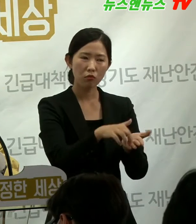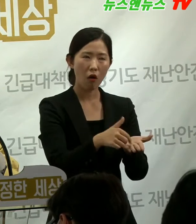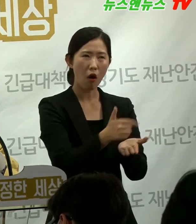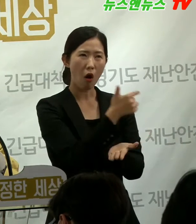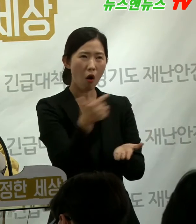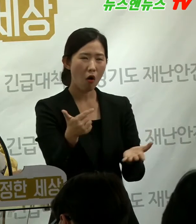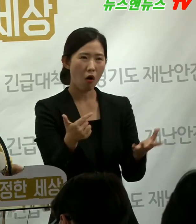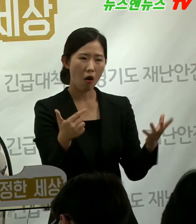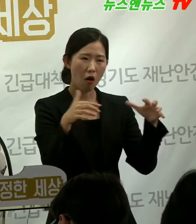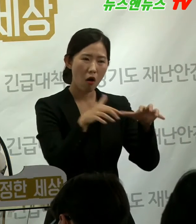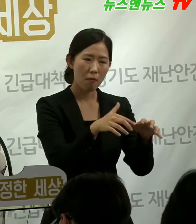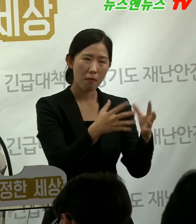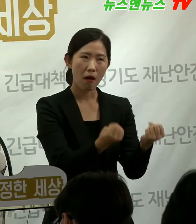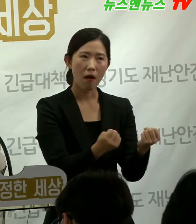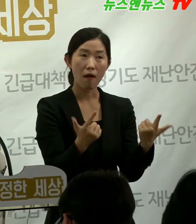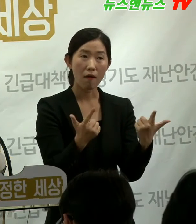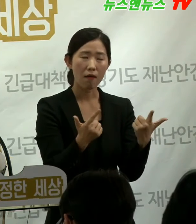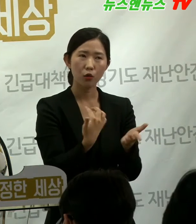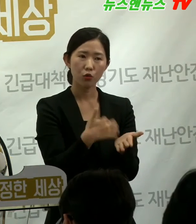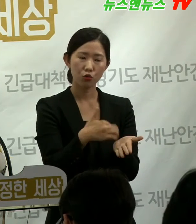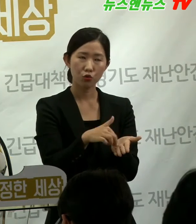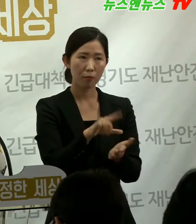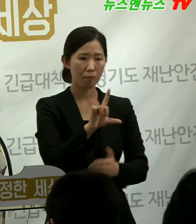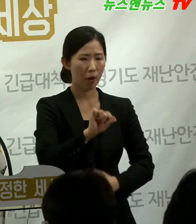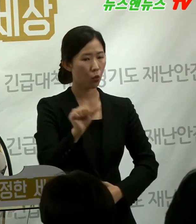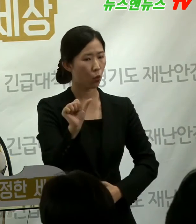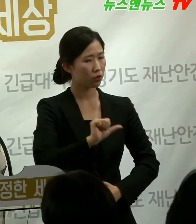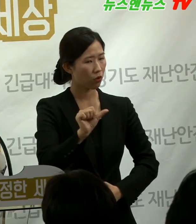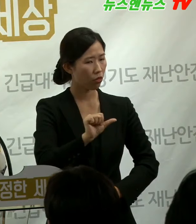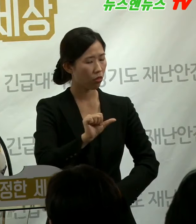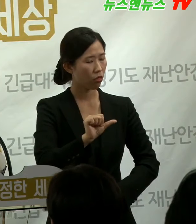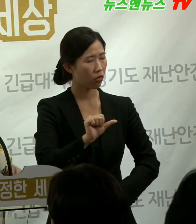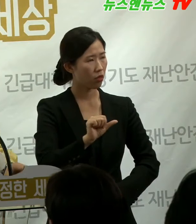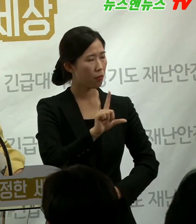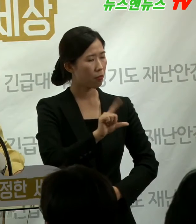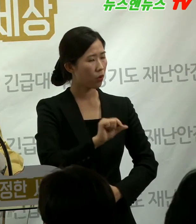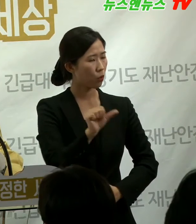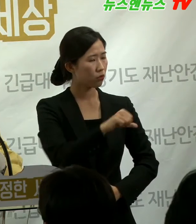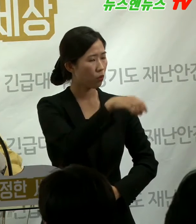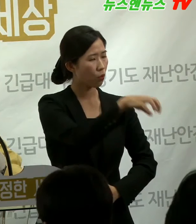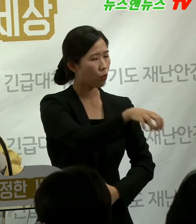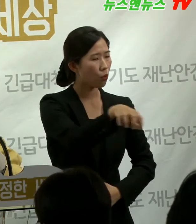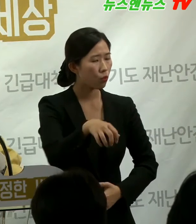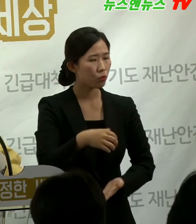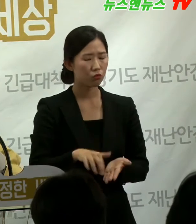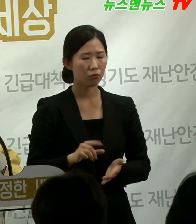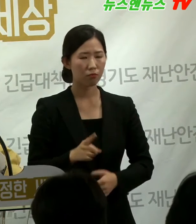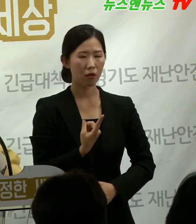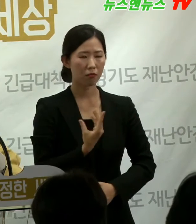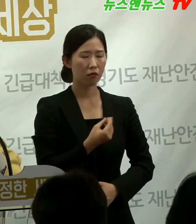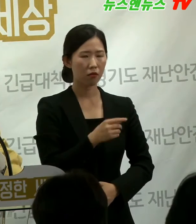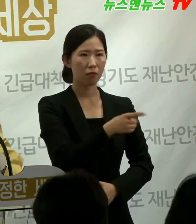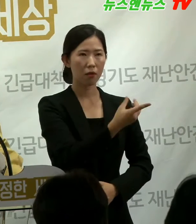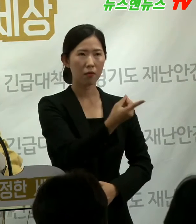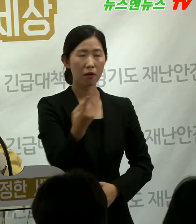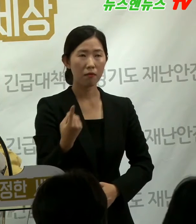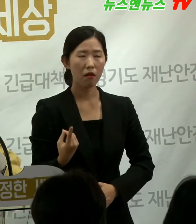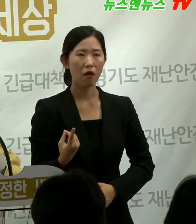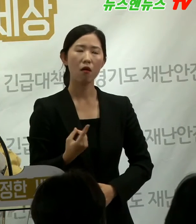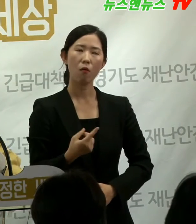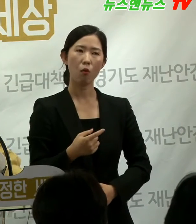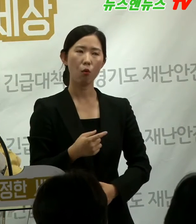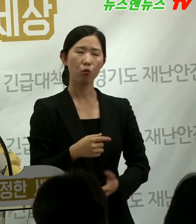15,000 100만 원씩만 해도 국회의원 통로에서 저희가 여러